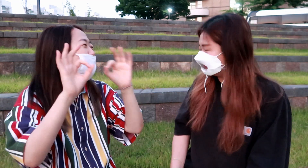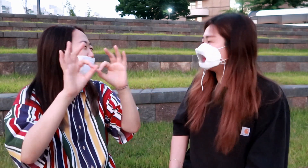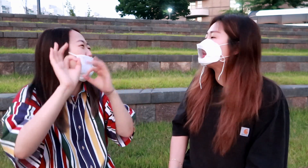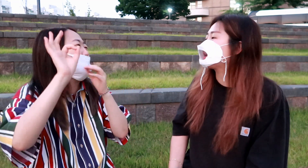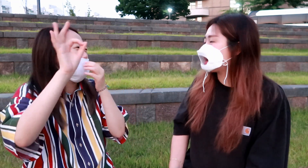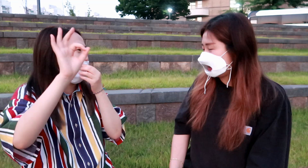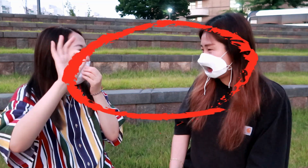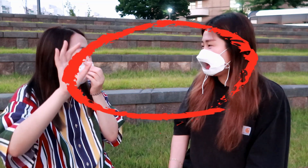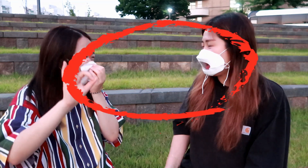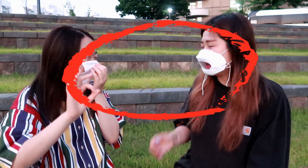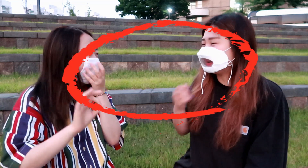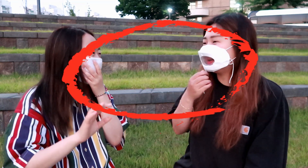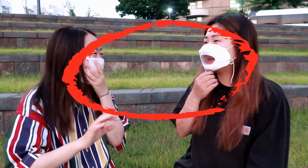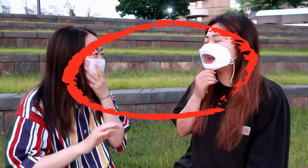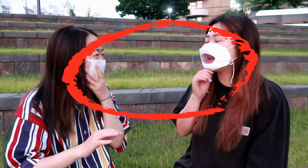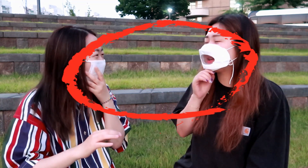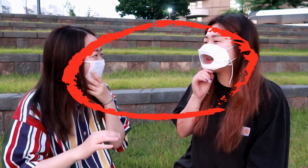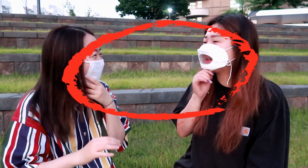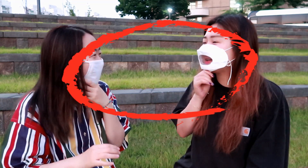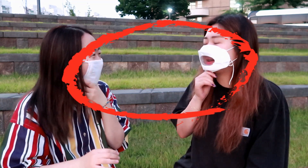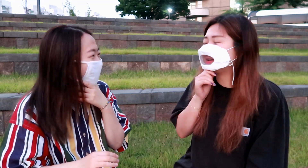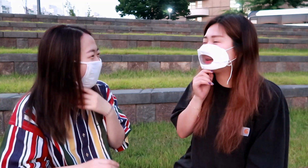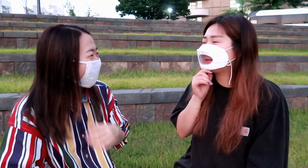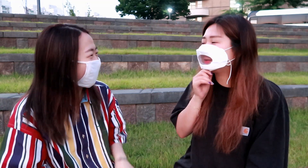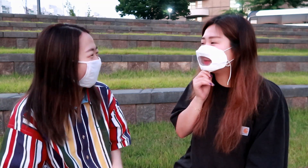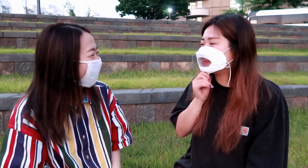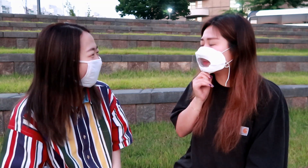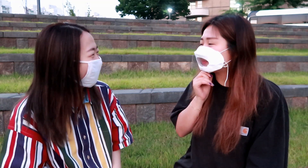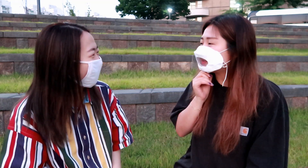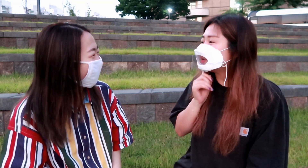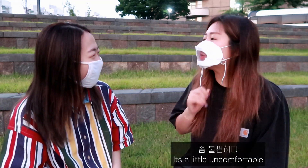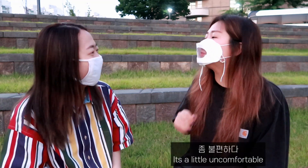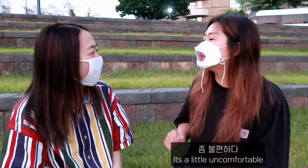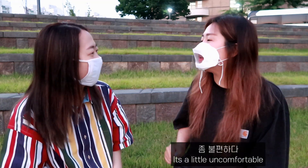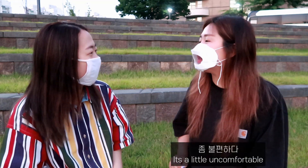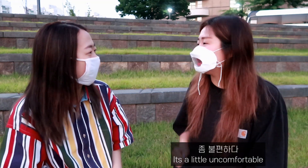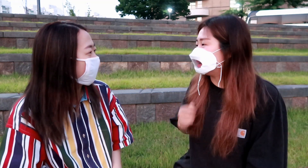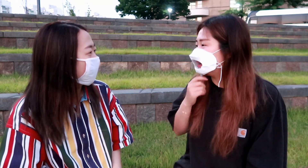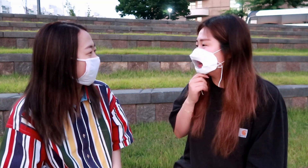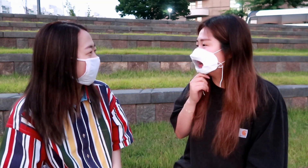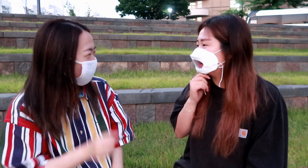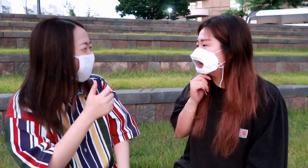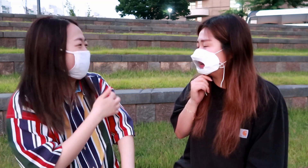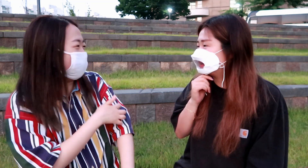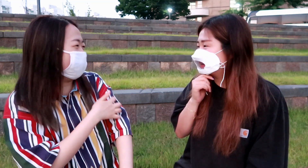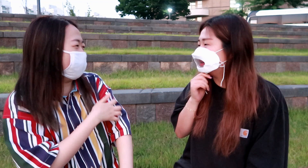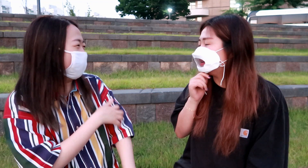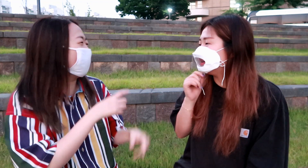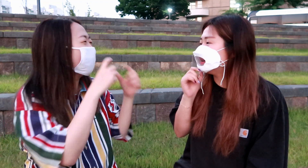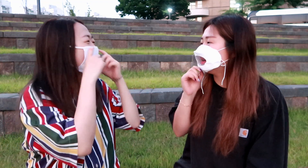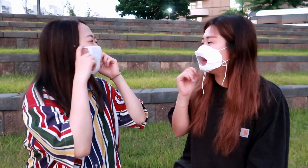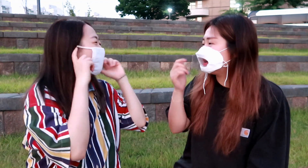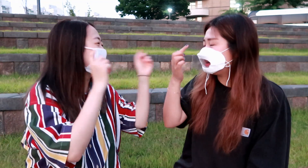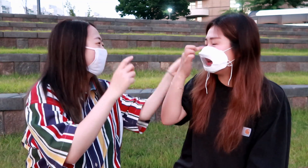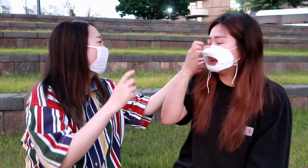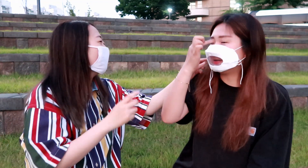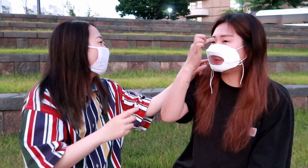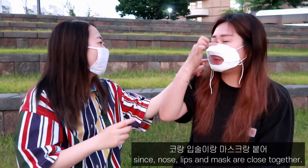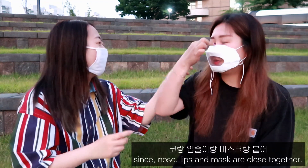오케이. 아. 좀 불편하다. 조금 불편해. 여기. 맞아.